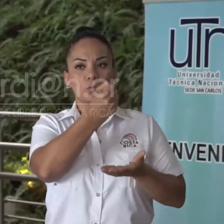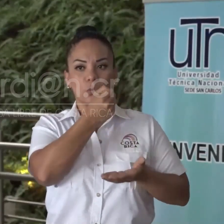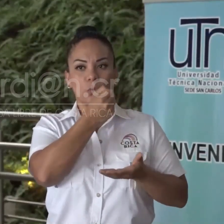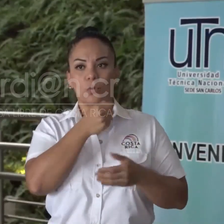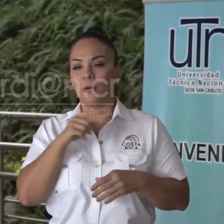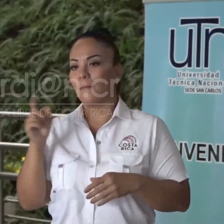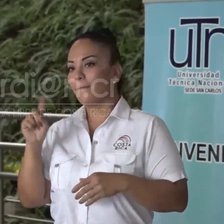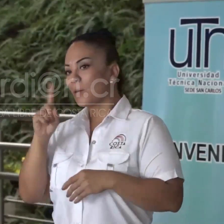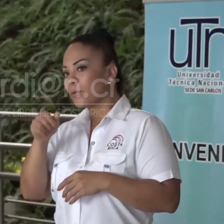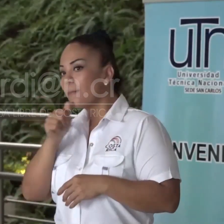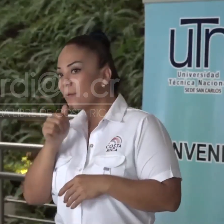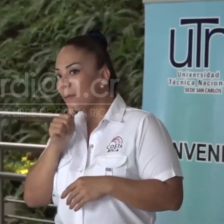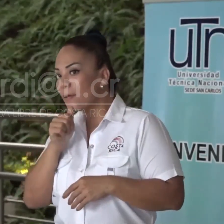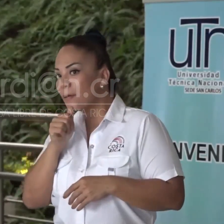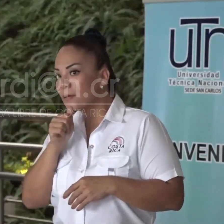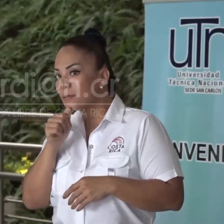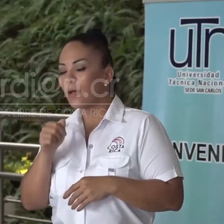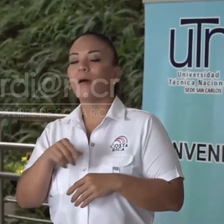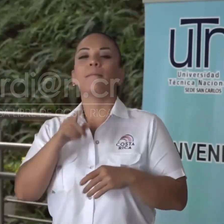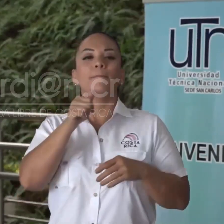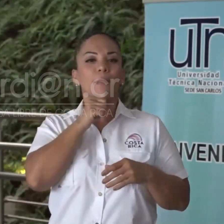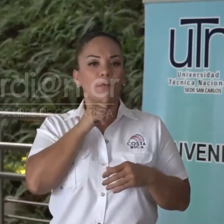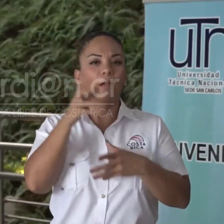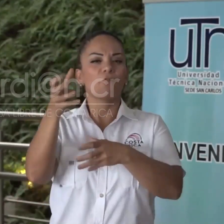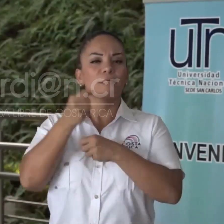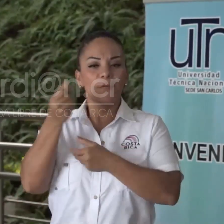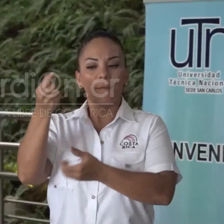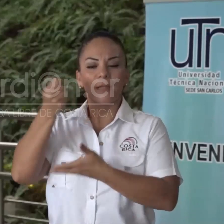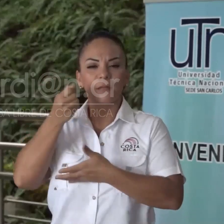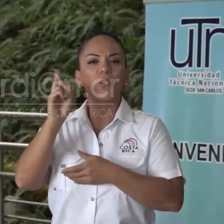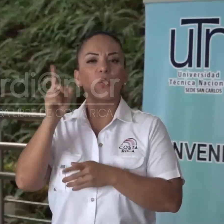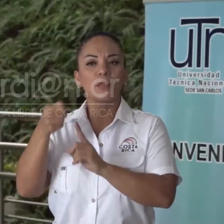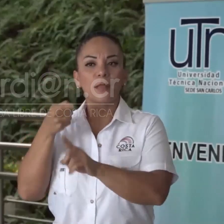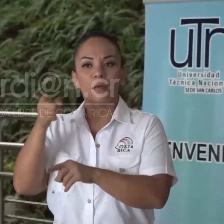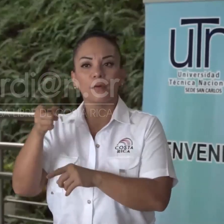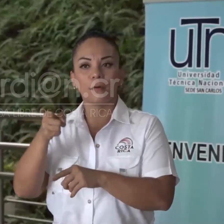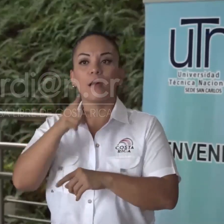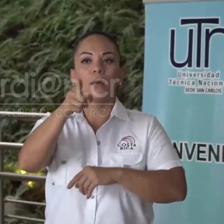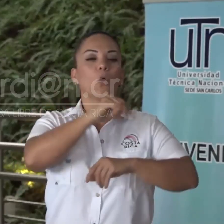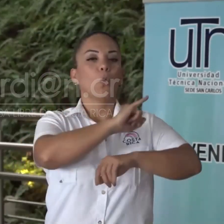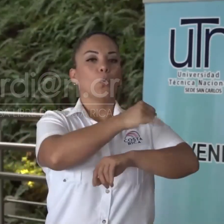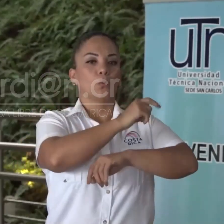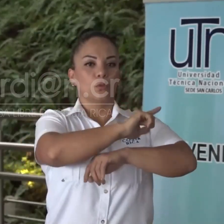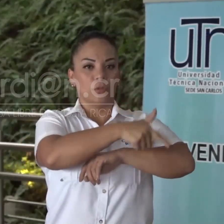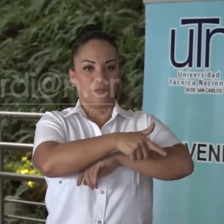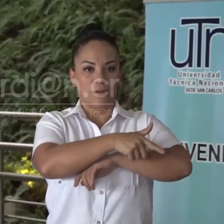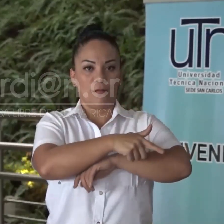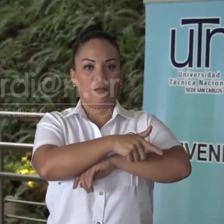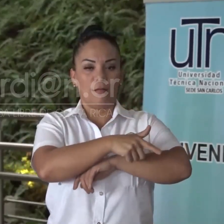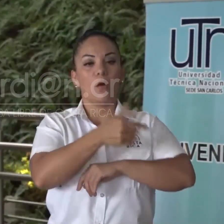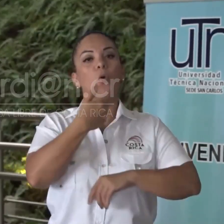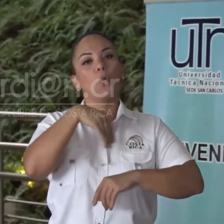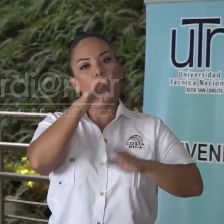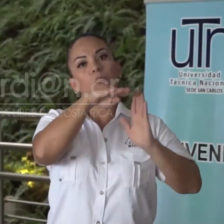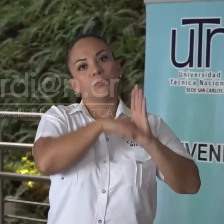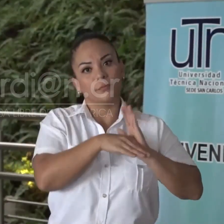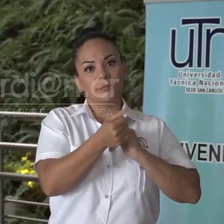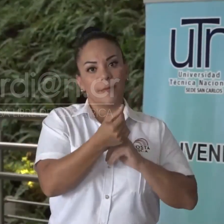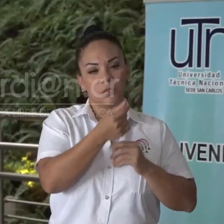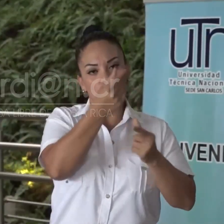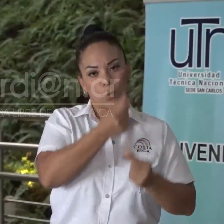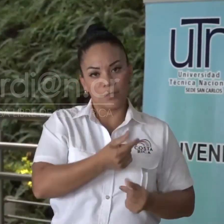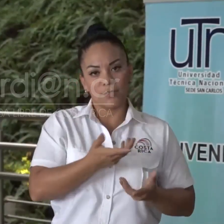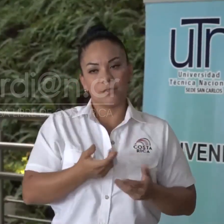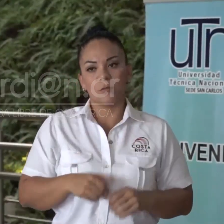Son privadas que reciben recursos públicos. Exacto. ¿De quién reciben los recursos públicos? Junta de Protección Social, hubo un recorte de presupuesto